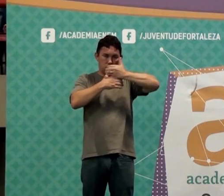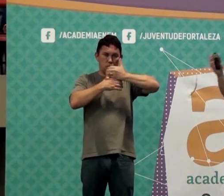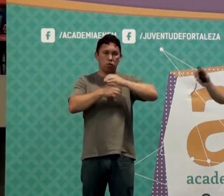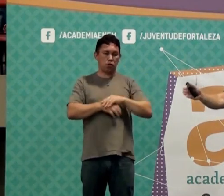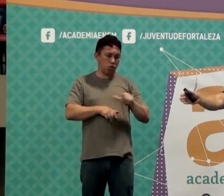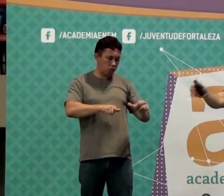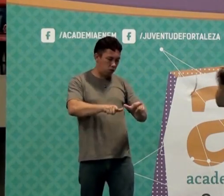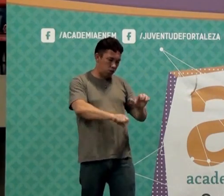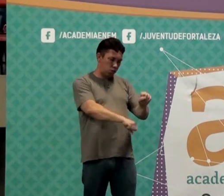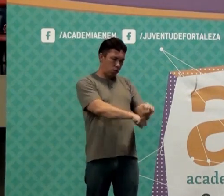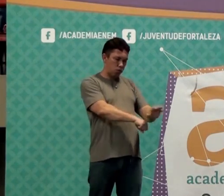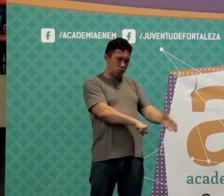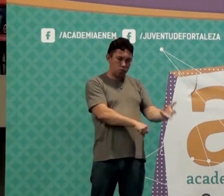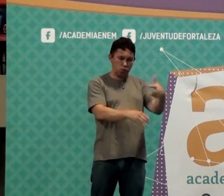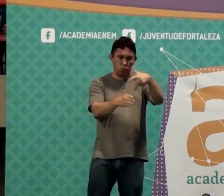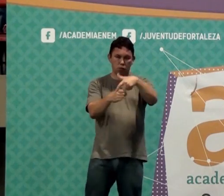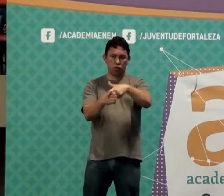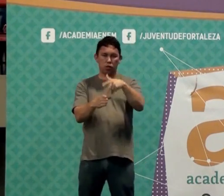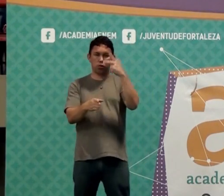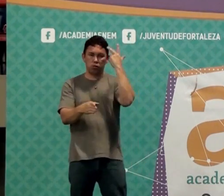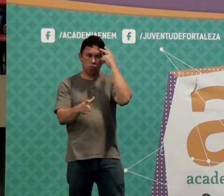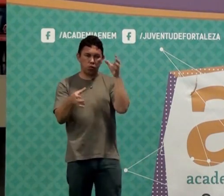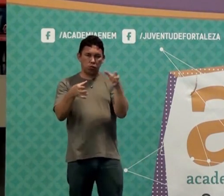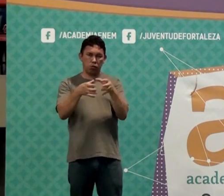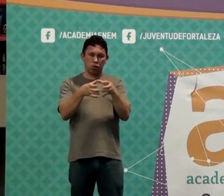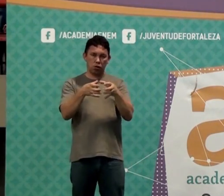o outro. E uma última relação chamada